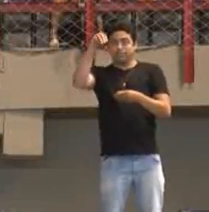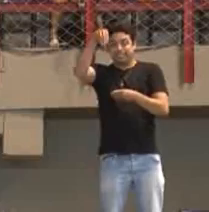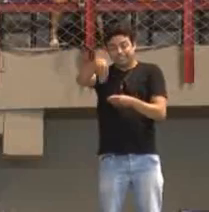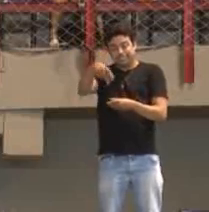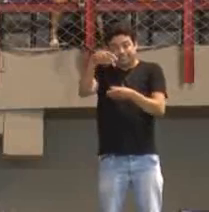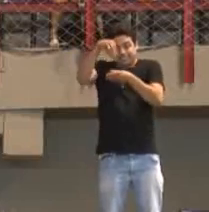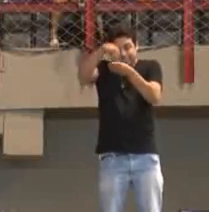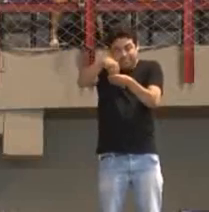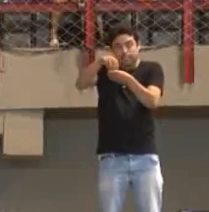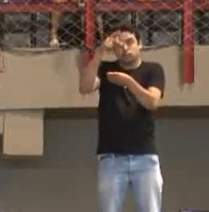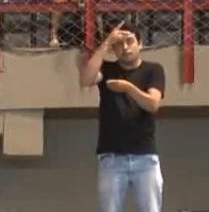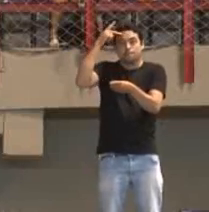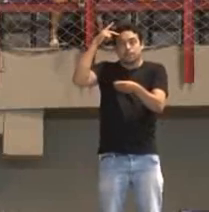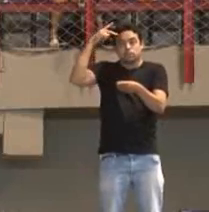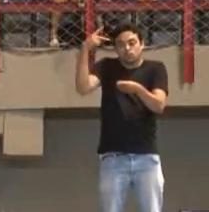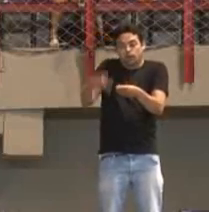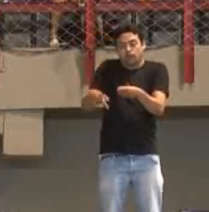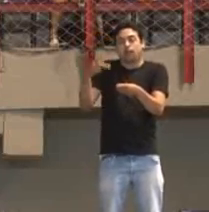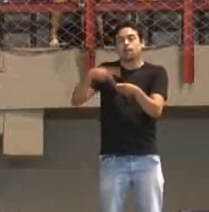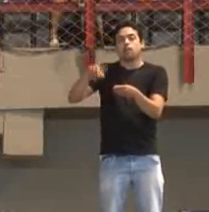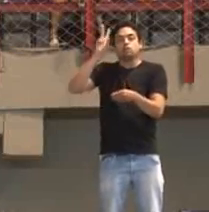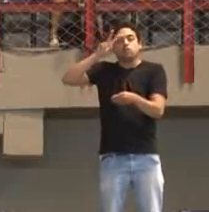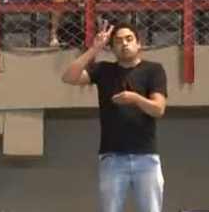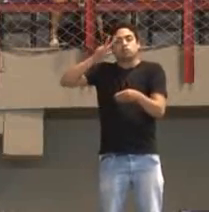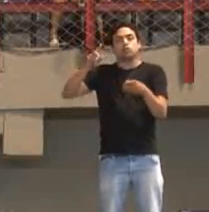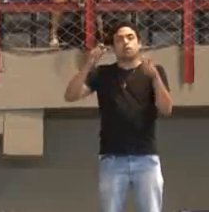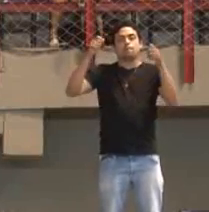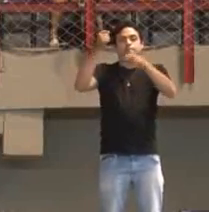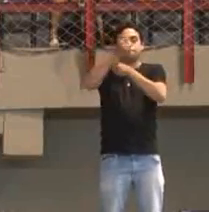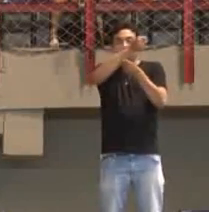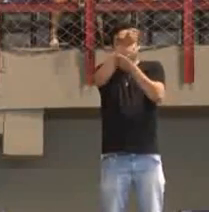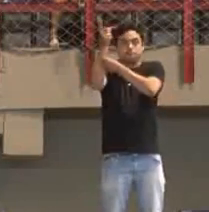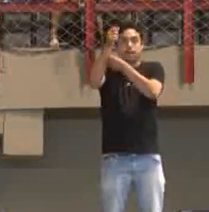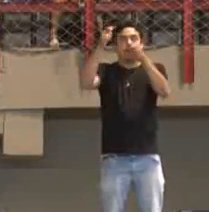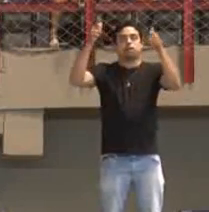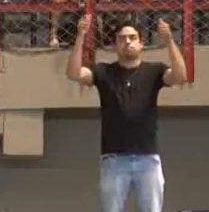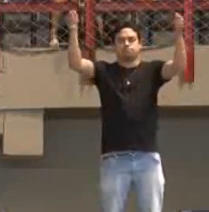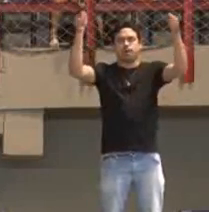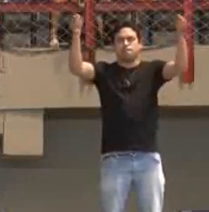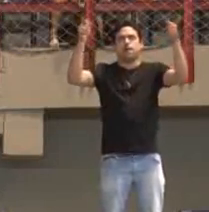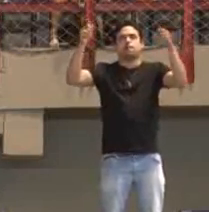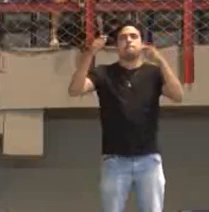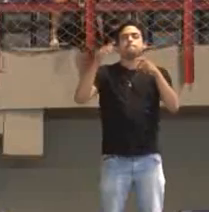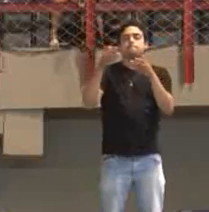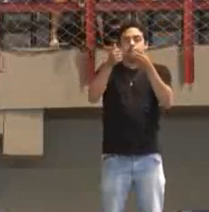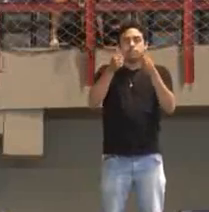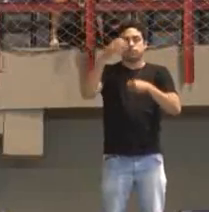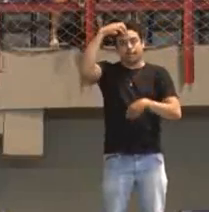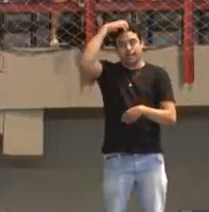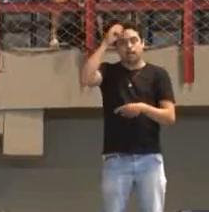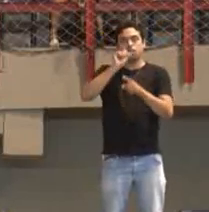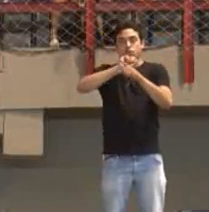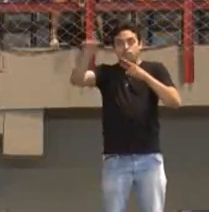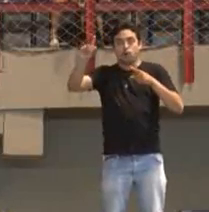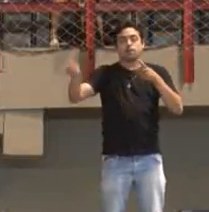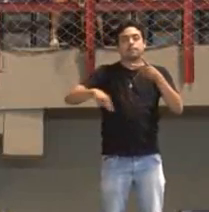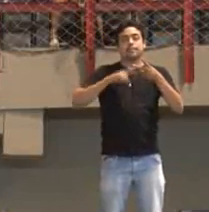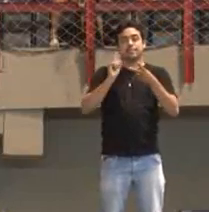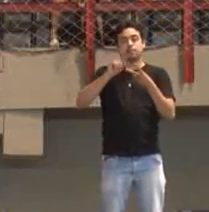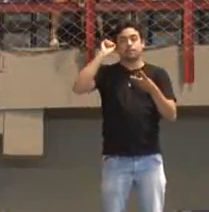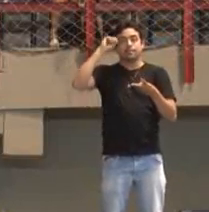passa um povo com as placas pedindo para o Pedro II ir embora e para a libertação